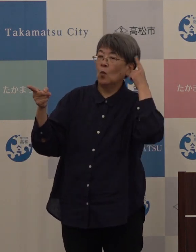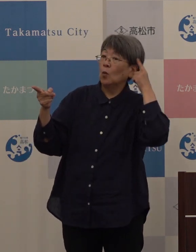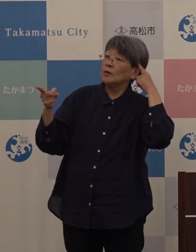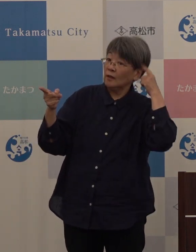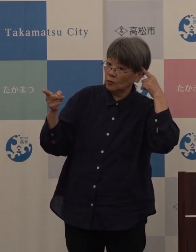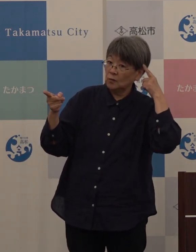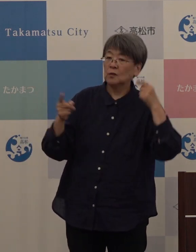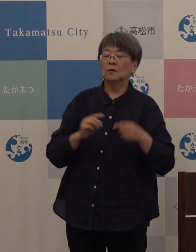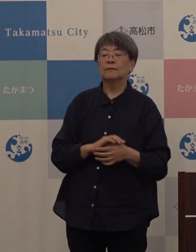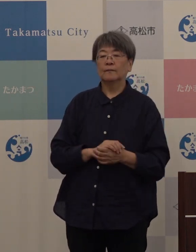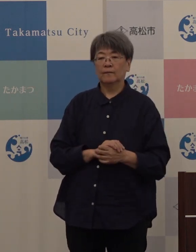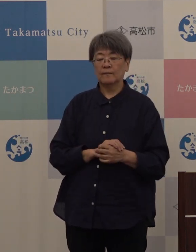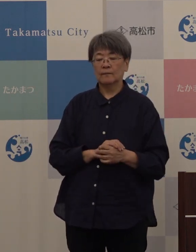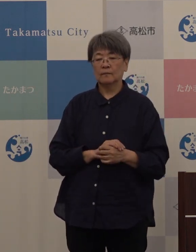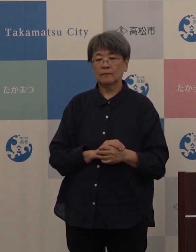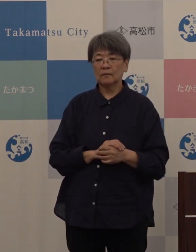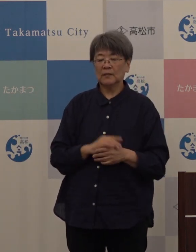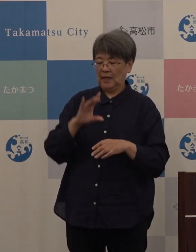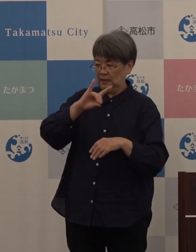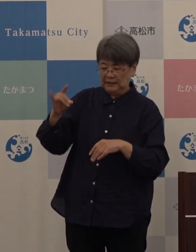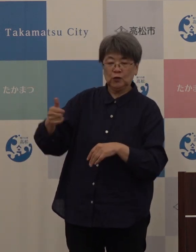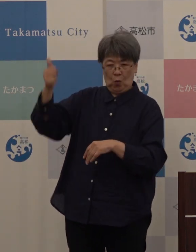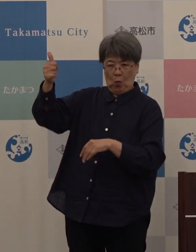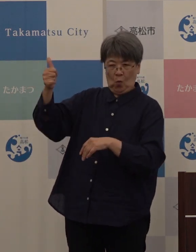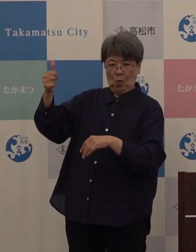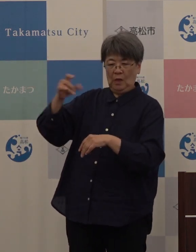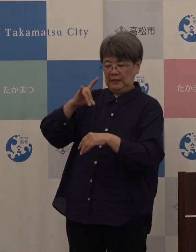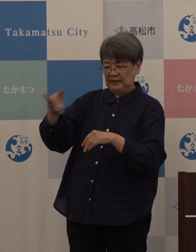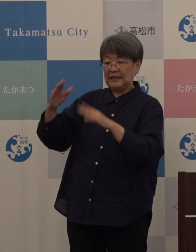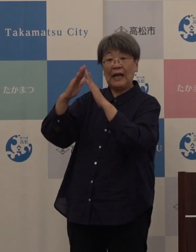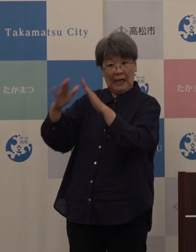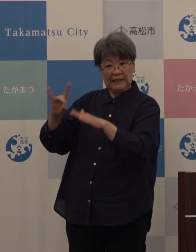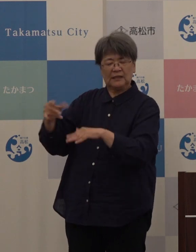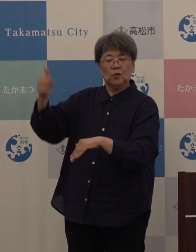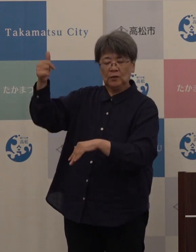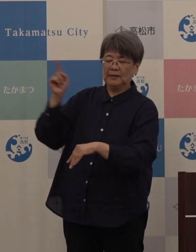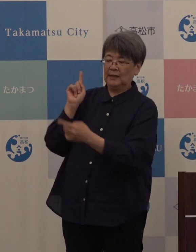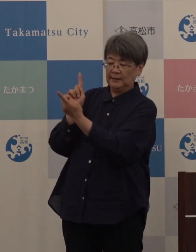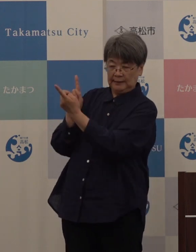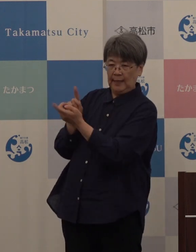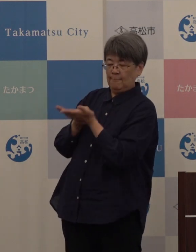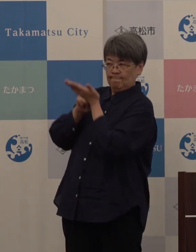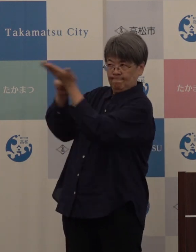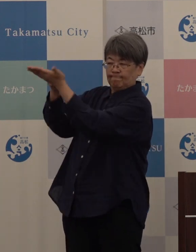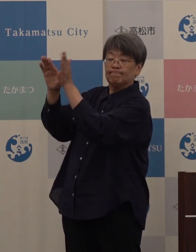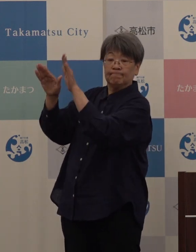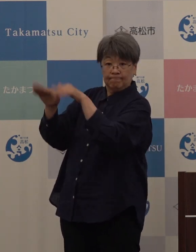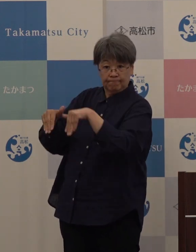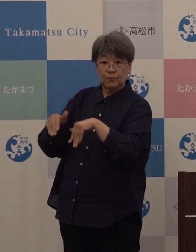筋であるということで議長に対して申し入れを行ったということでございます。